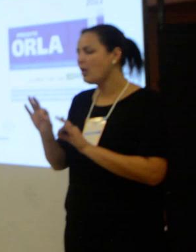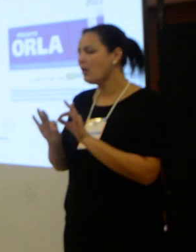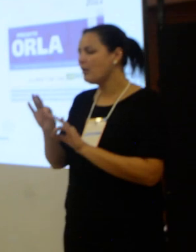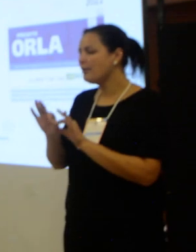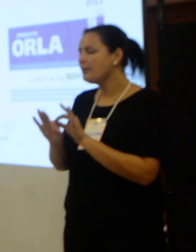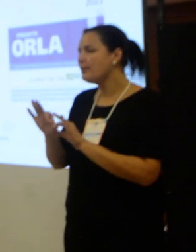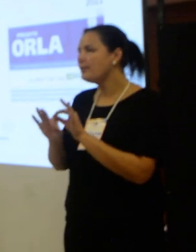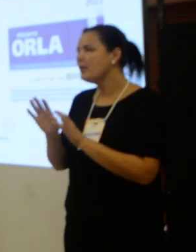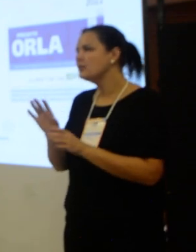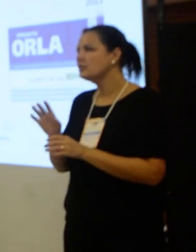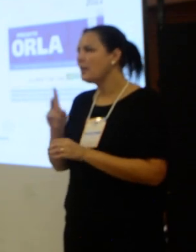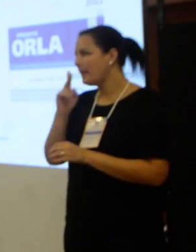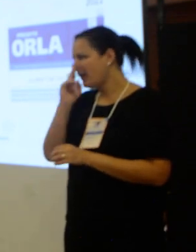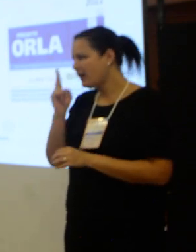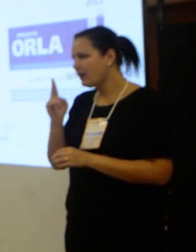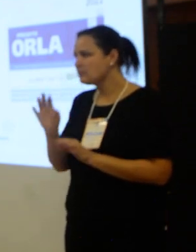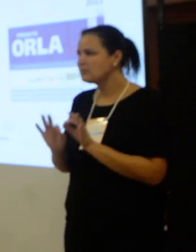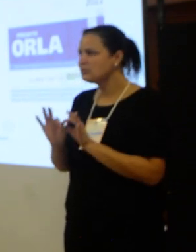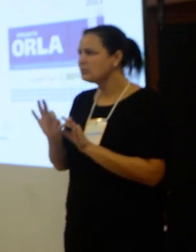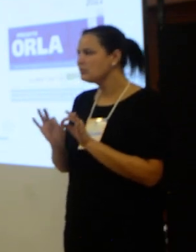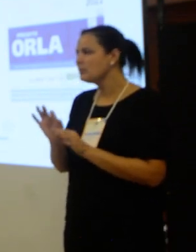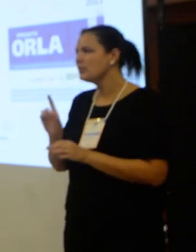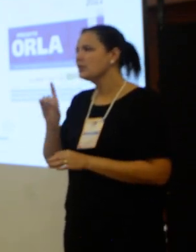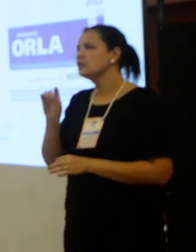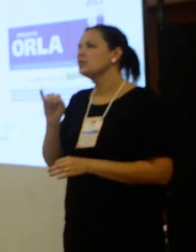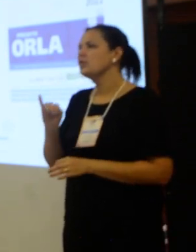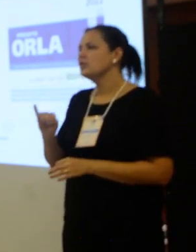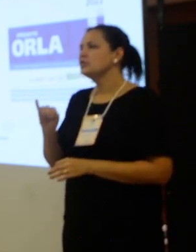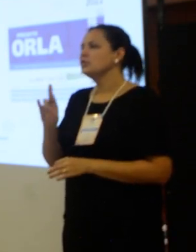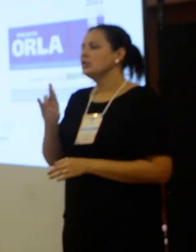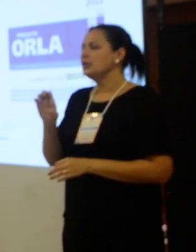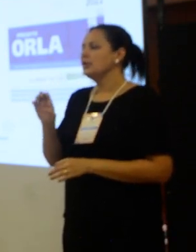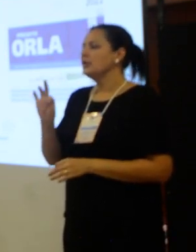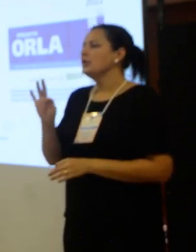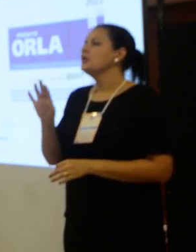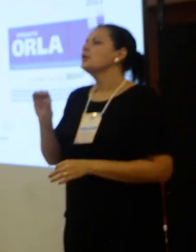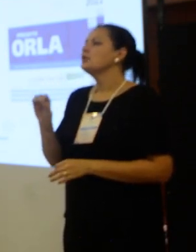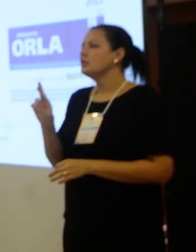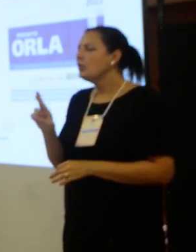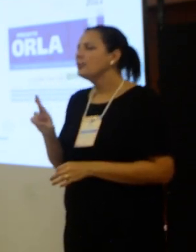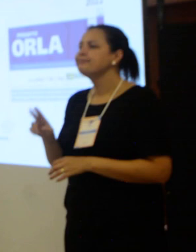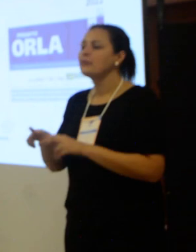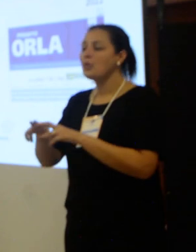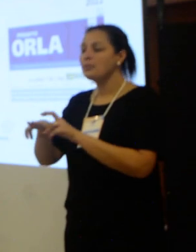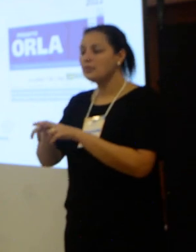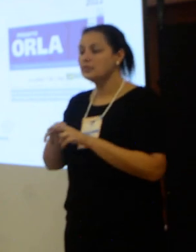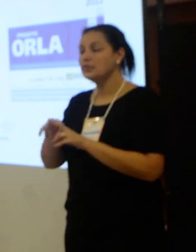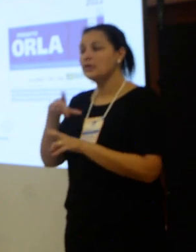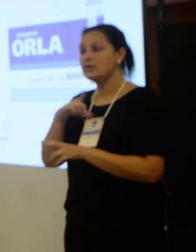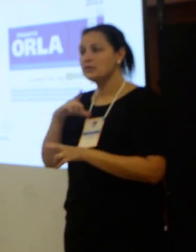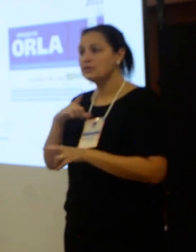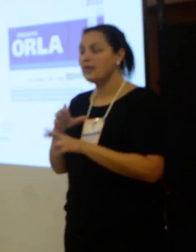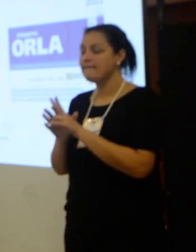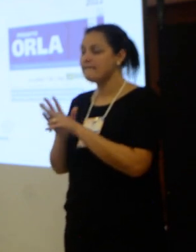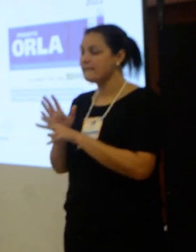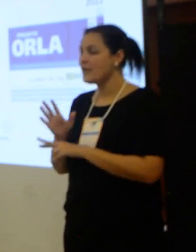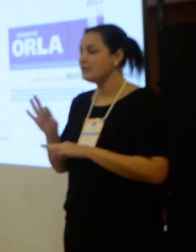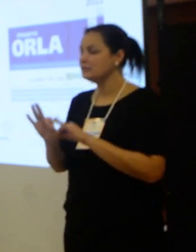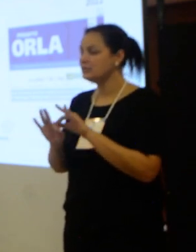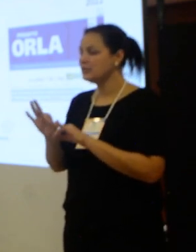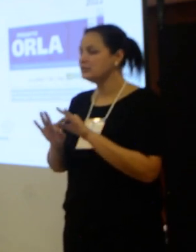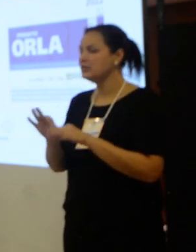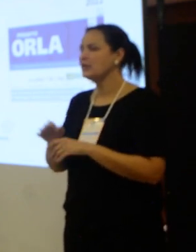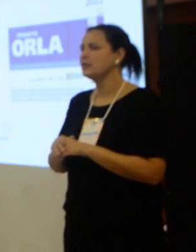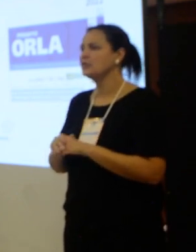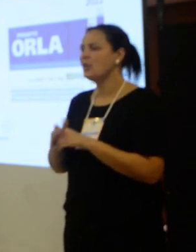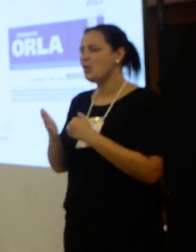da Orla, tá? Para isso, existem vários documentos que subsidiam. O projeto ele data, então, lá do início dos